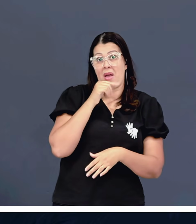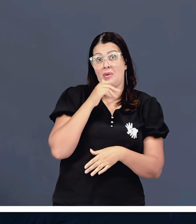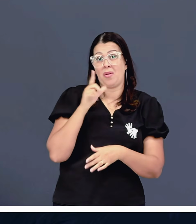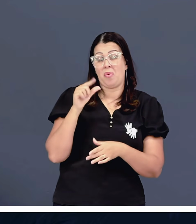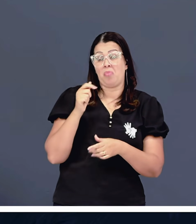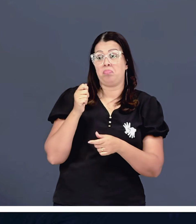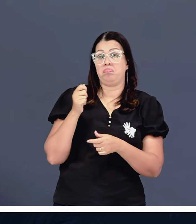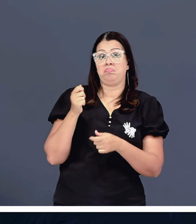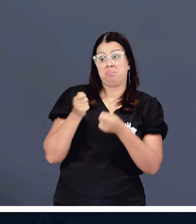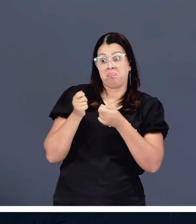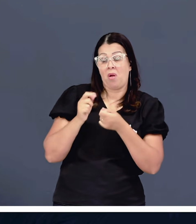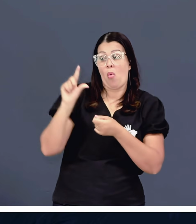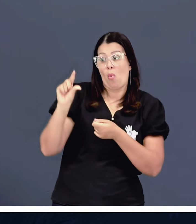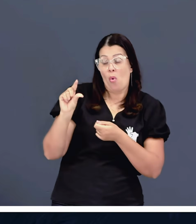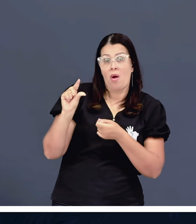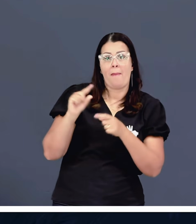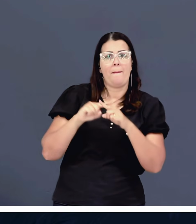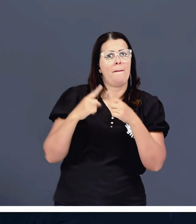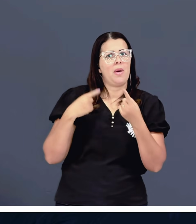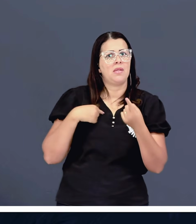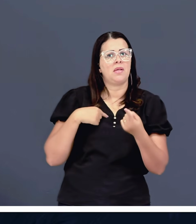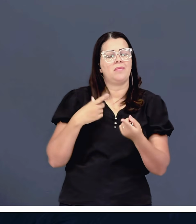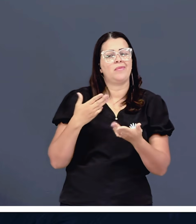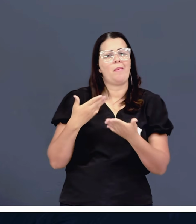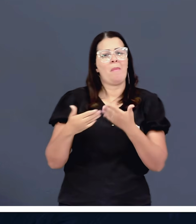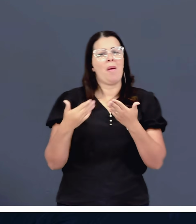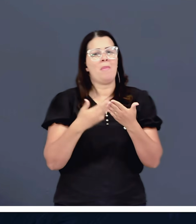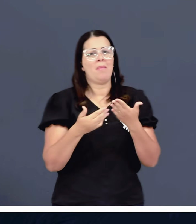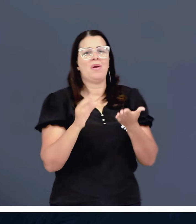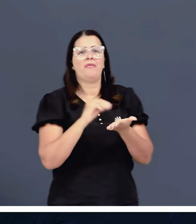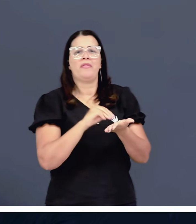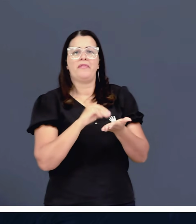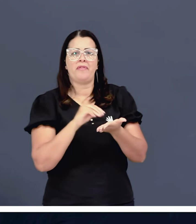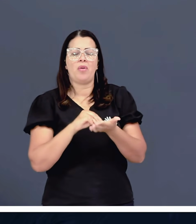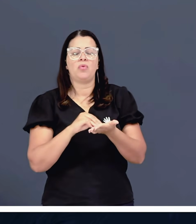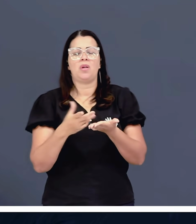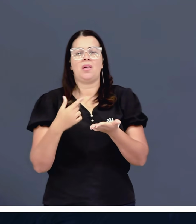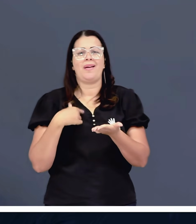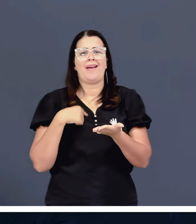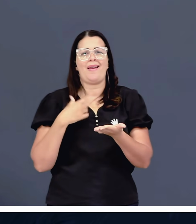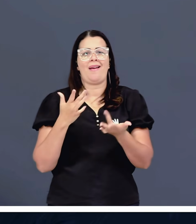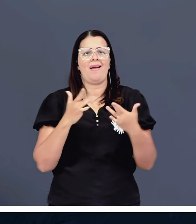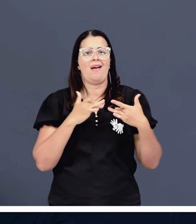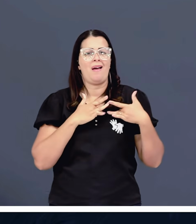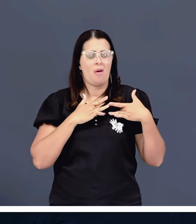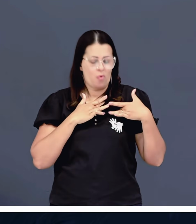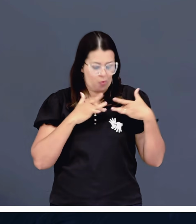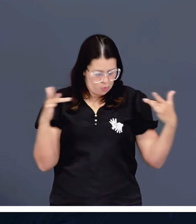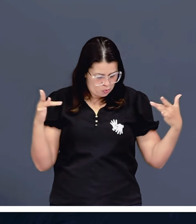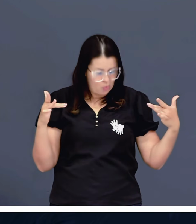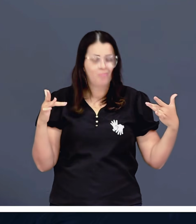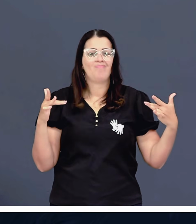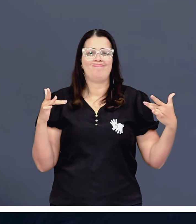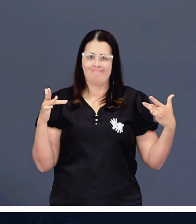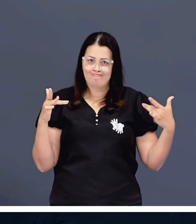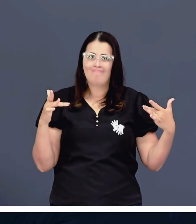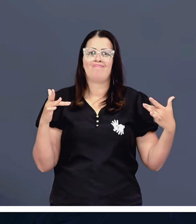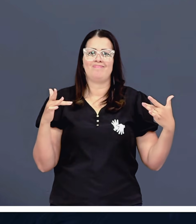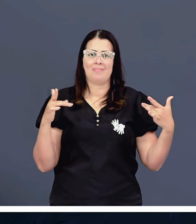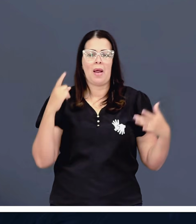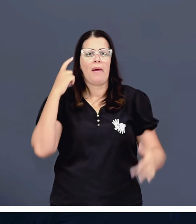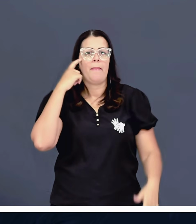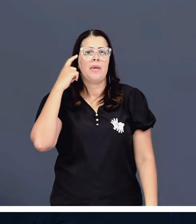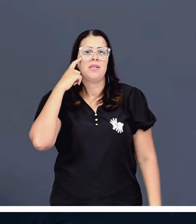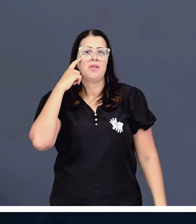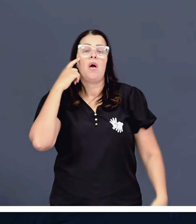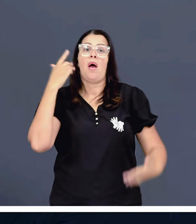racionada. Mas ela mesmo na perda, na falta, na escassez, ela abriu o coração de forma generosa e ela